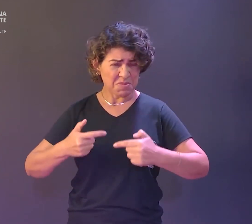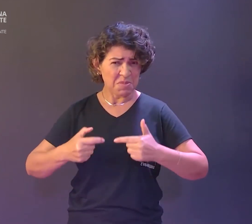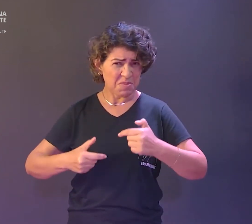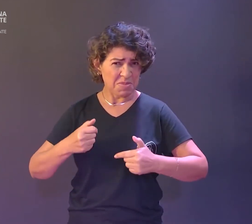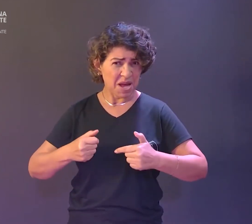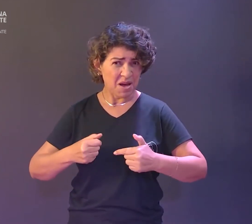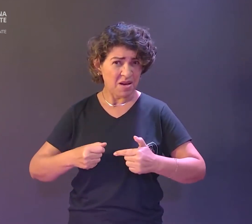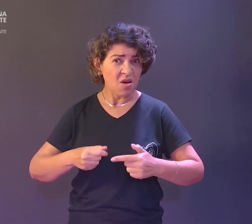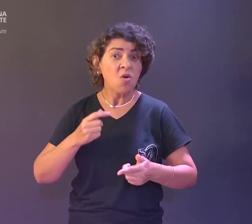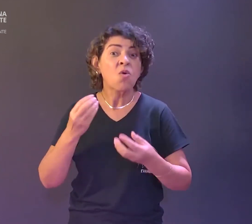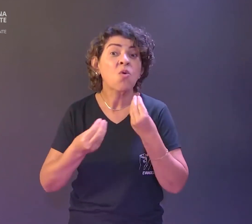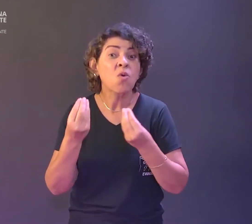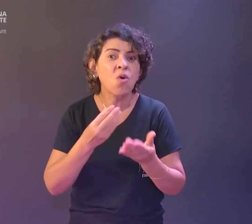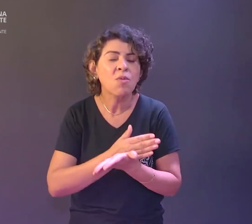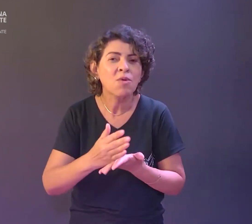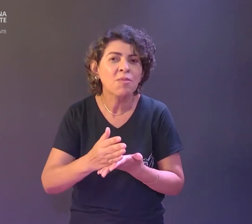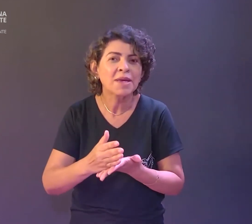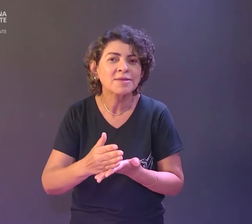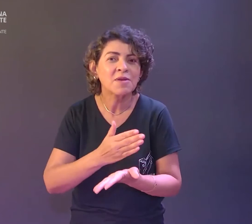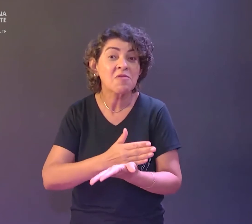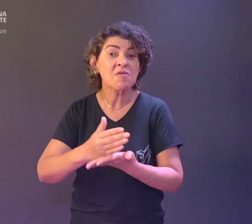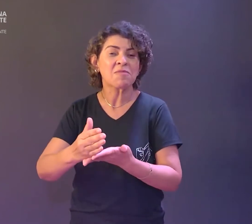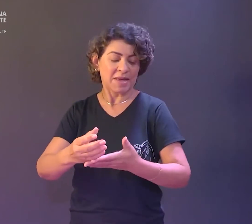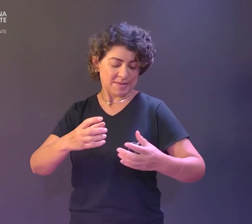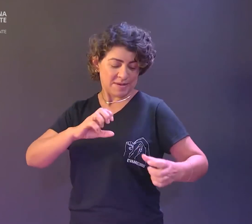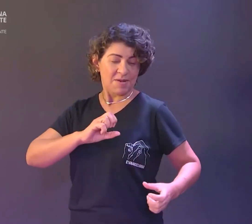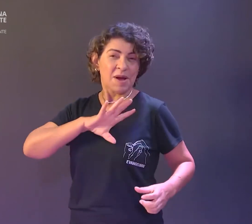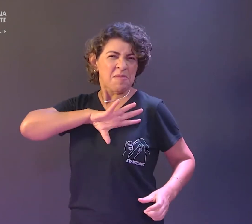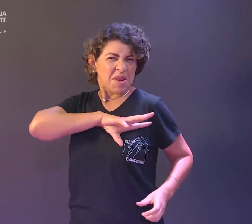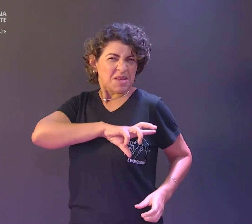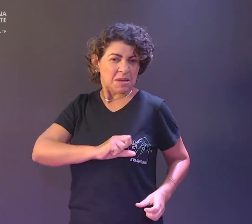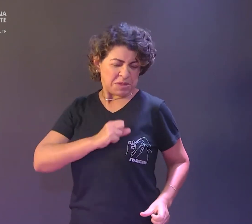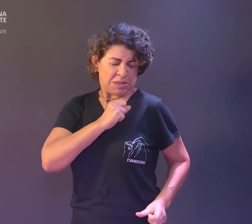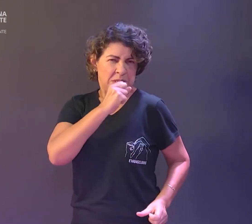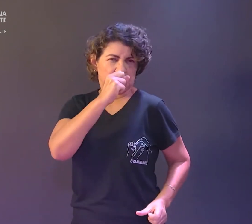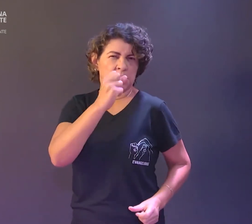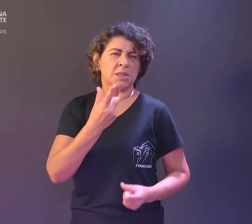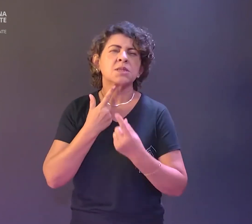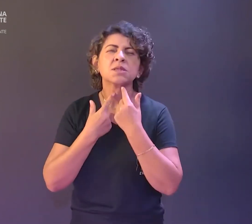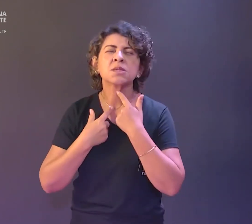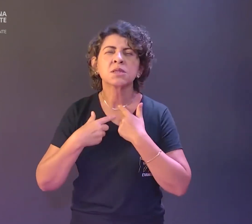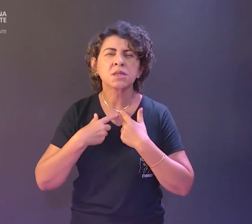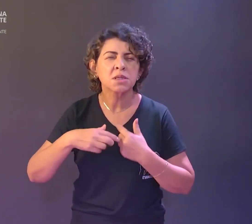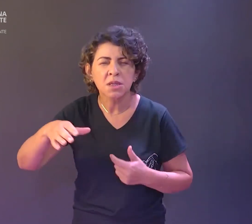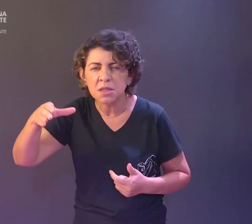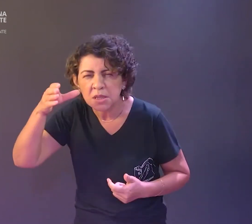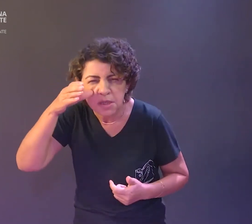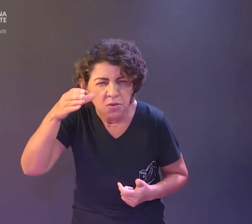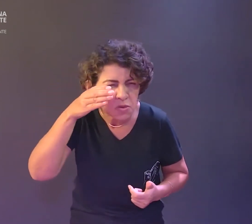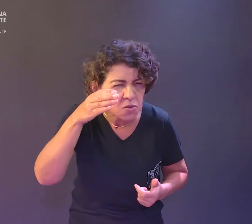que guerreiam dentro de vocês? Vocês cobiçam coisas e não as têm.